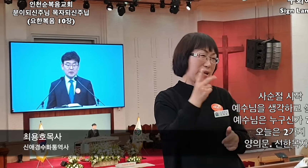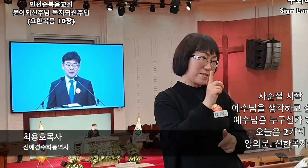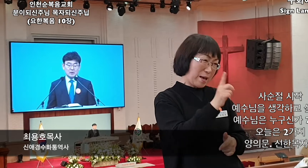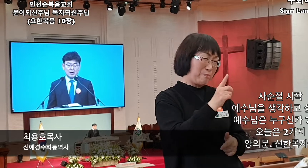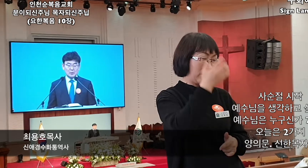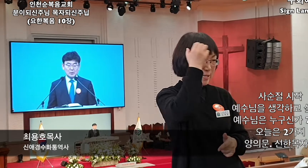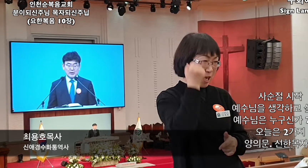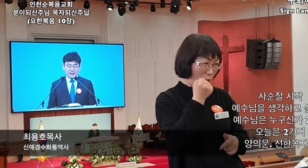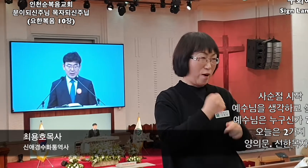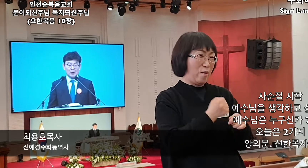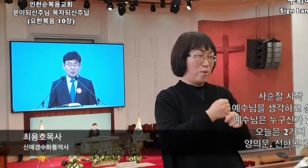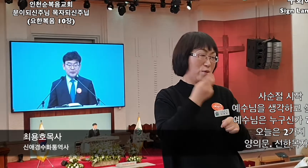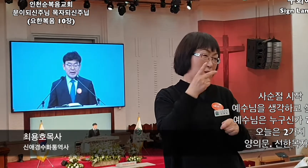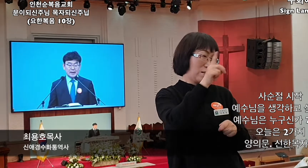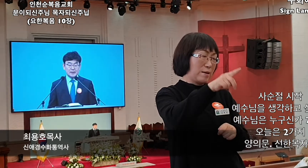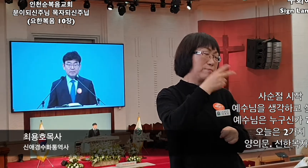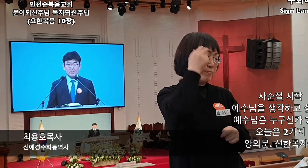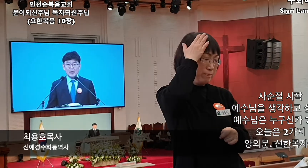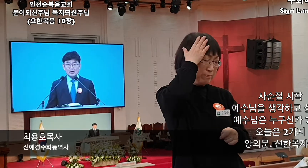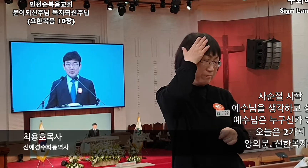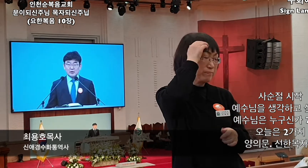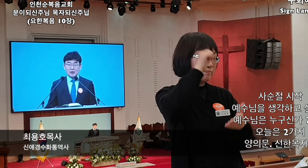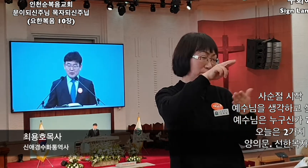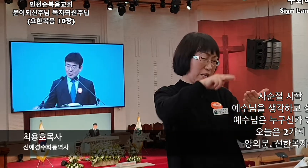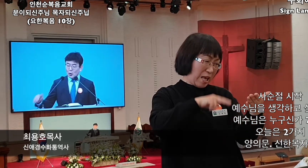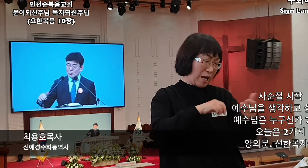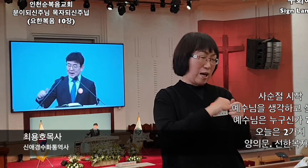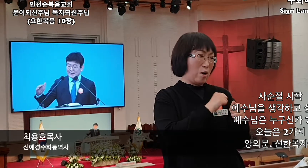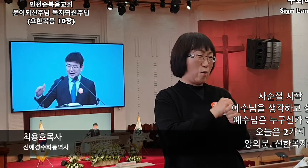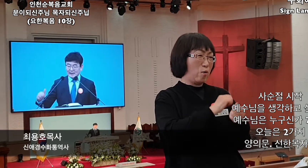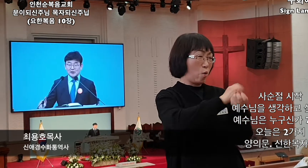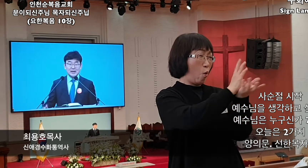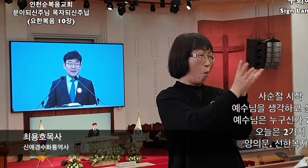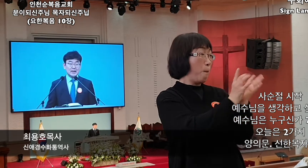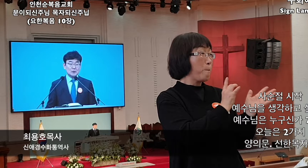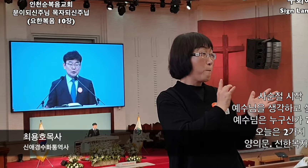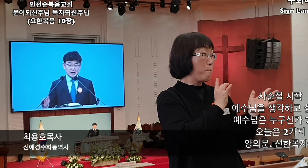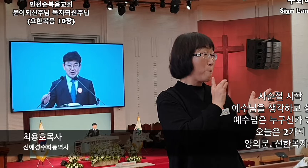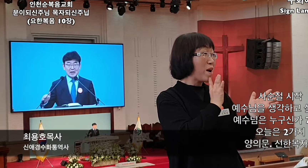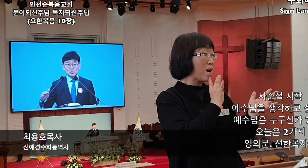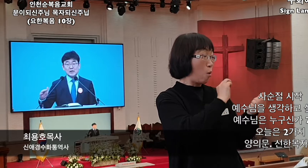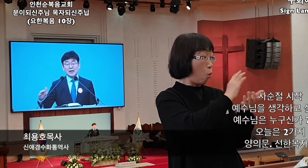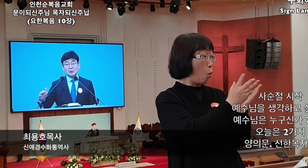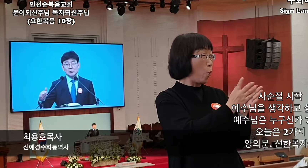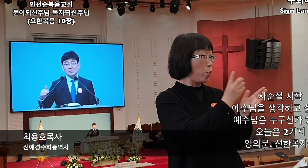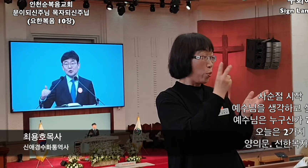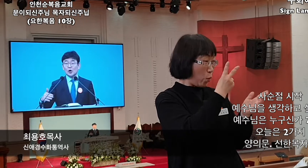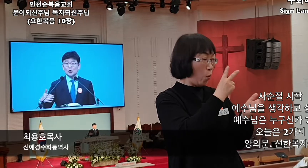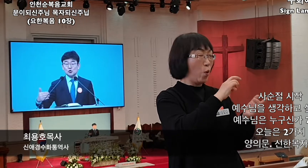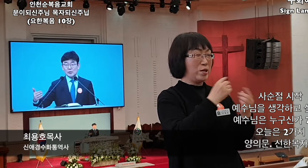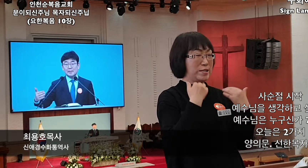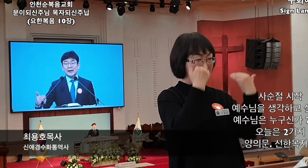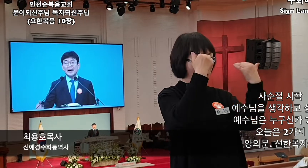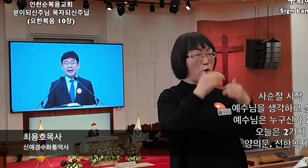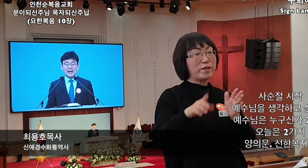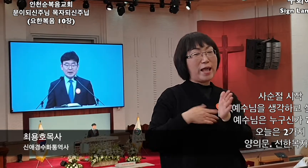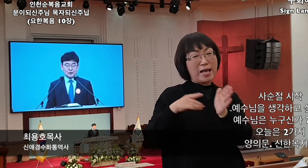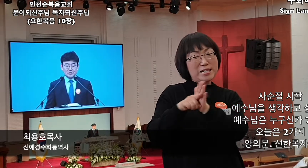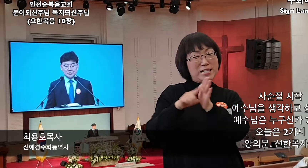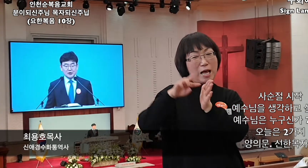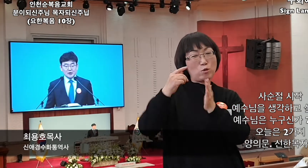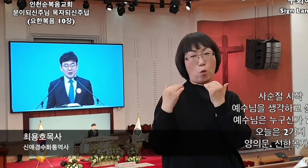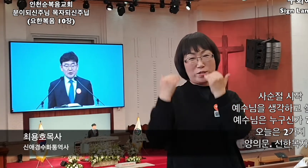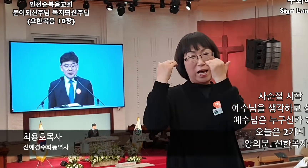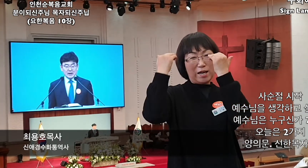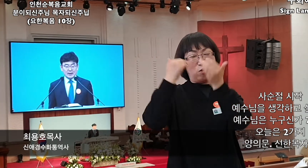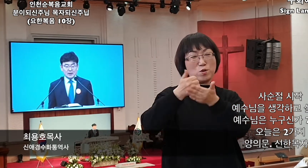한번 기억하고 다시 한번 묵상하는, 그래서 꽃만 자라는 것이 아니라 우리의 신앙도 자라고 더 주님 앞에 가까이 갈 수